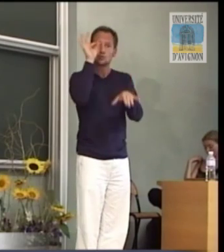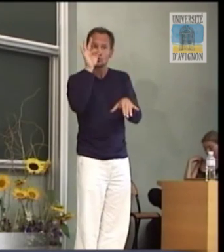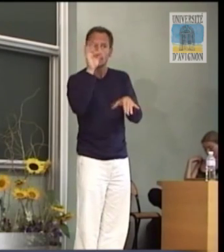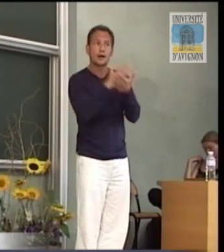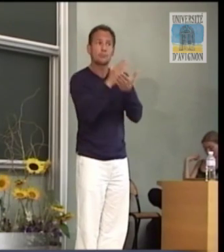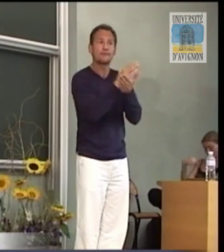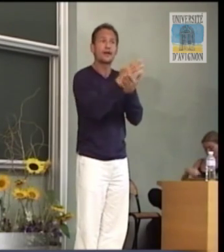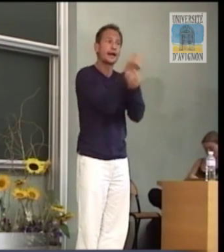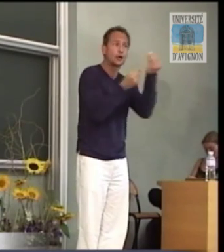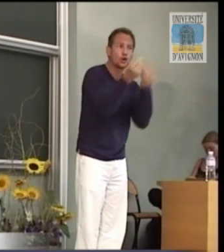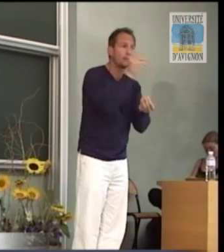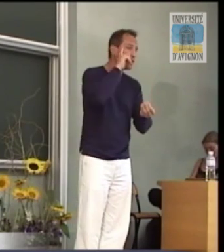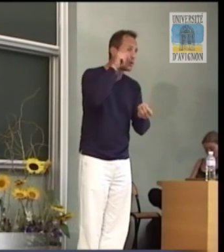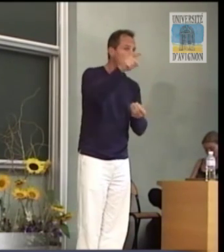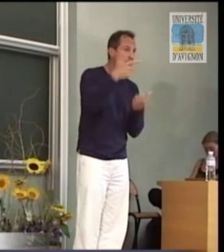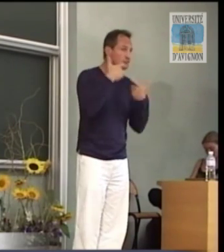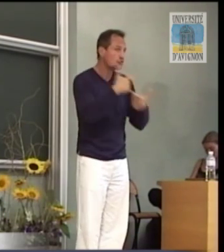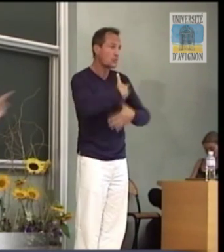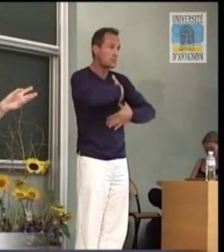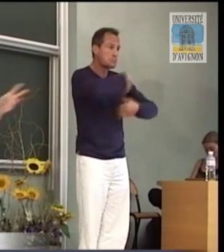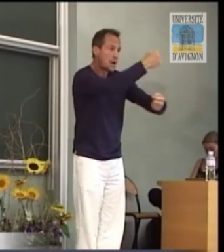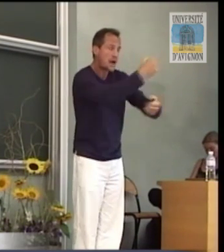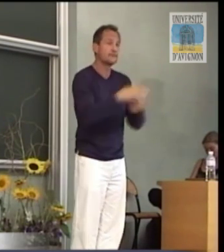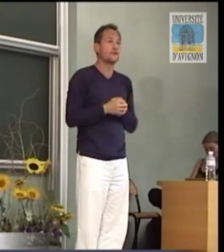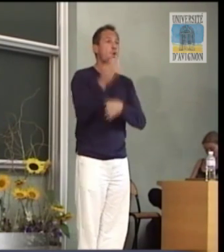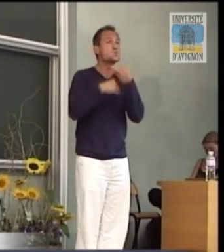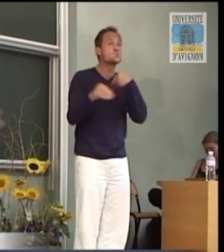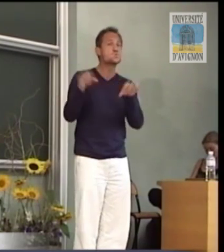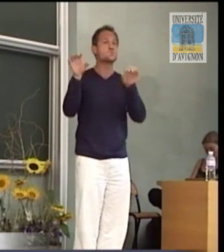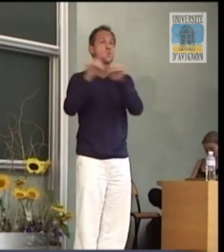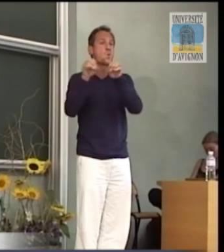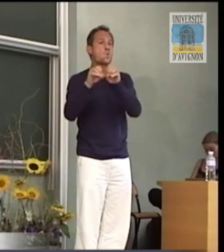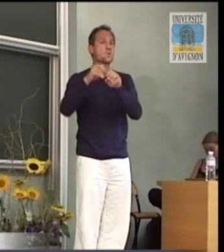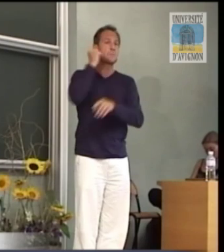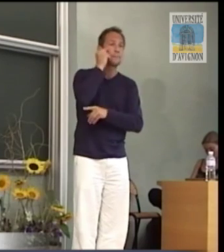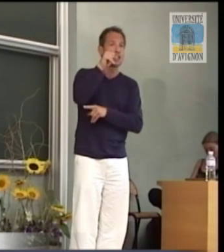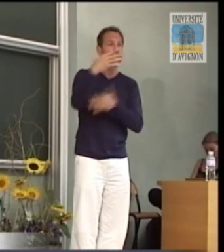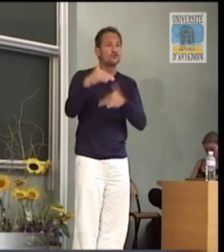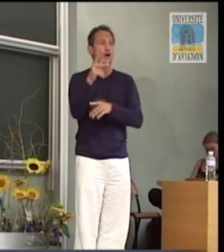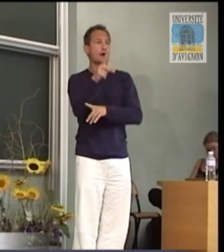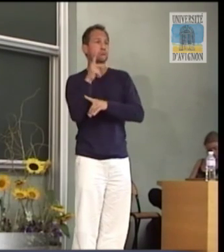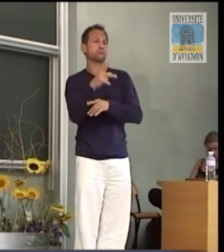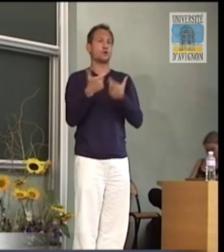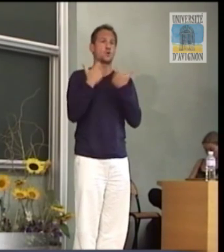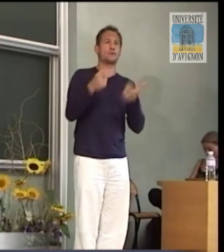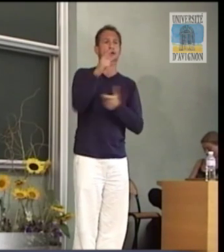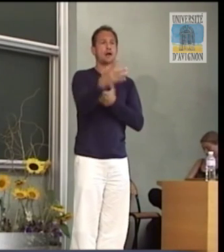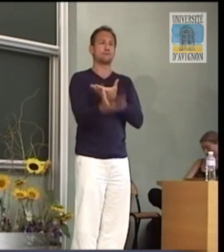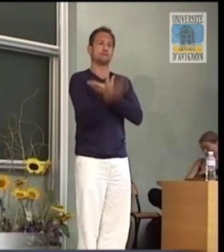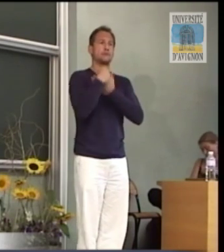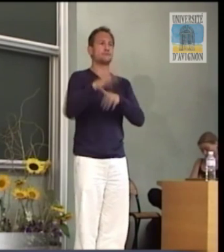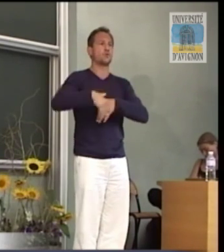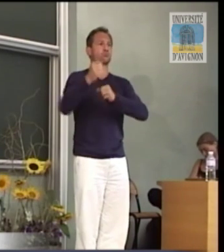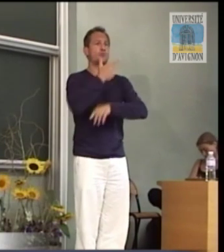carrière économique parce que l'oncle ou le père ont déjà une entreprise et que ça sera très très bien comme ça, et que d'ailleurs